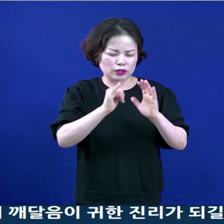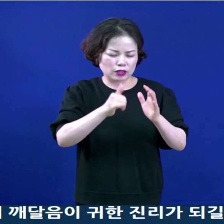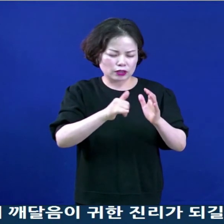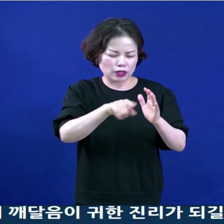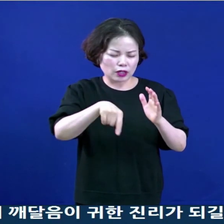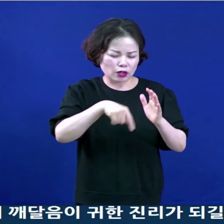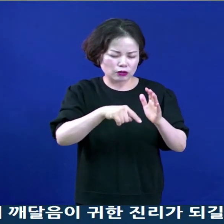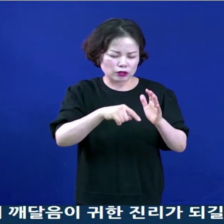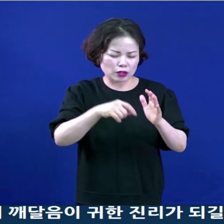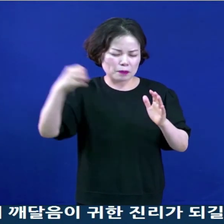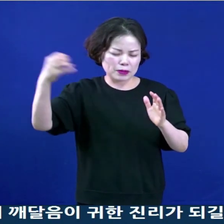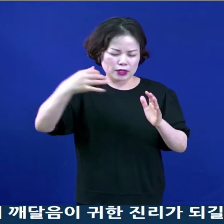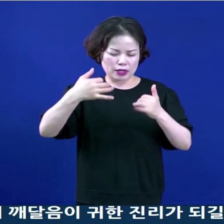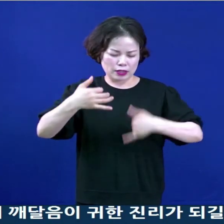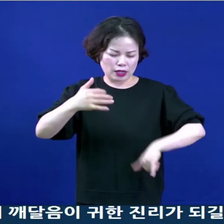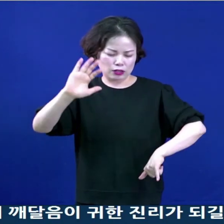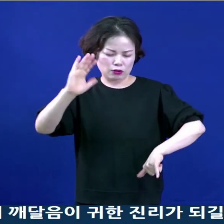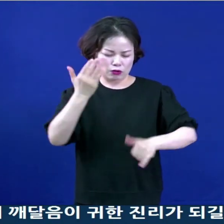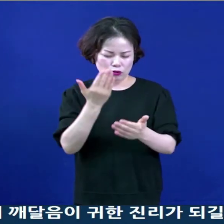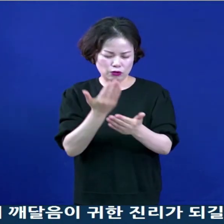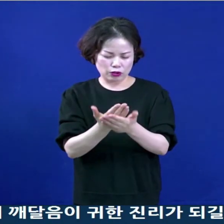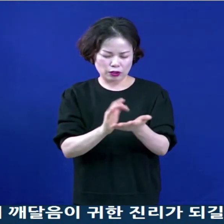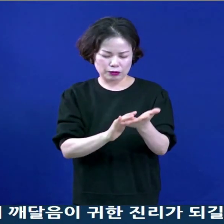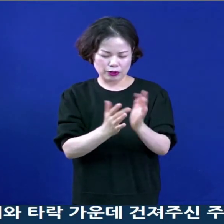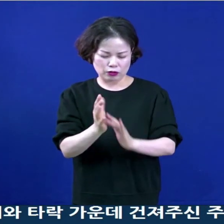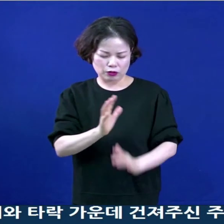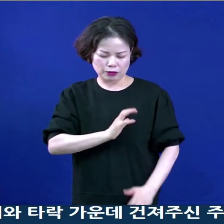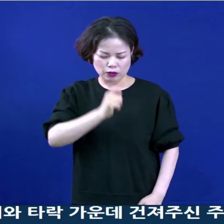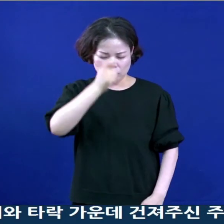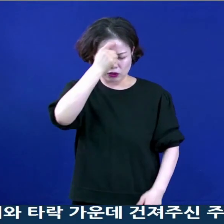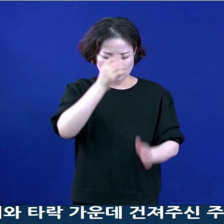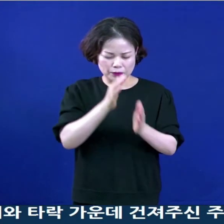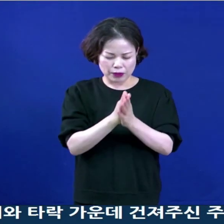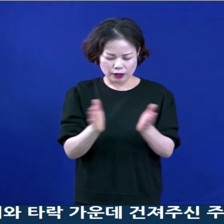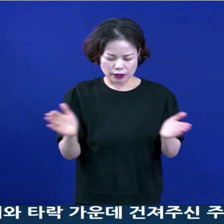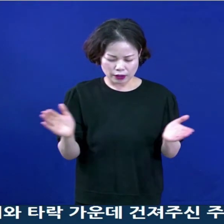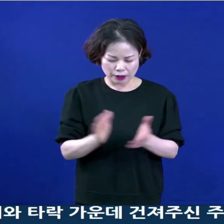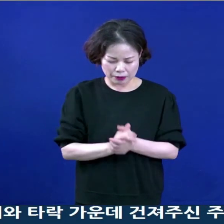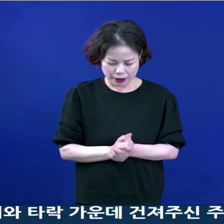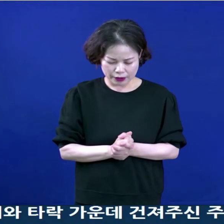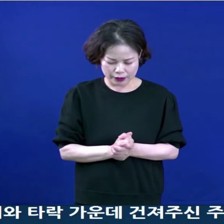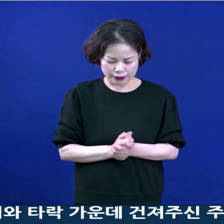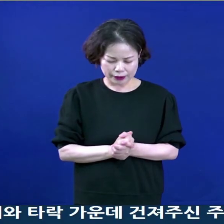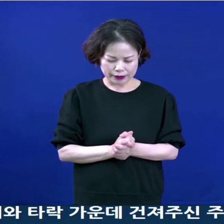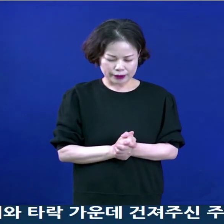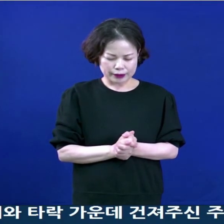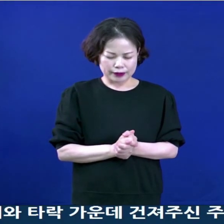있도록 역사하여 주시옵소서. 예수님 이름으로 기도하옵나이다. 아멘.